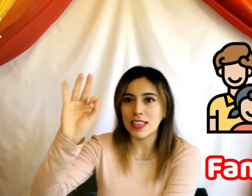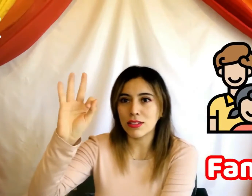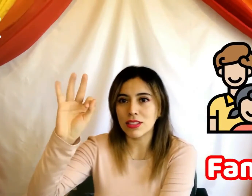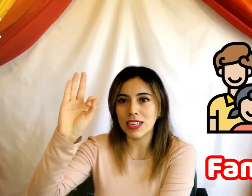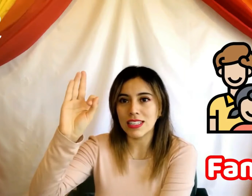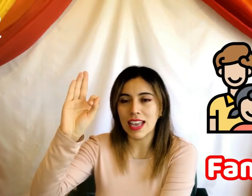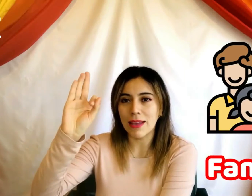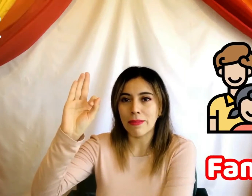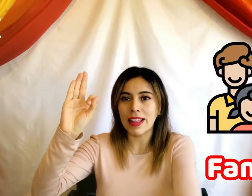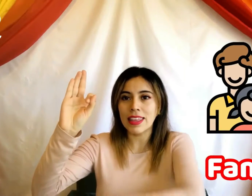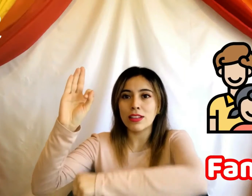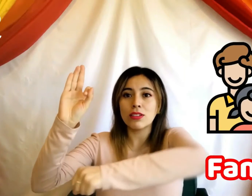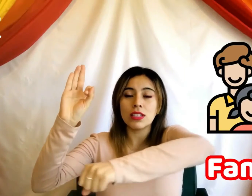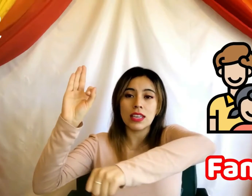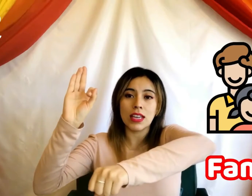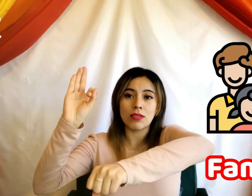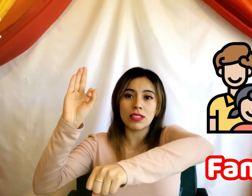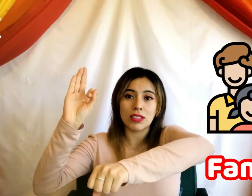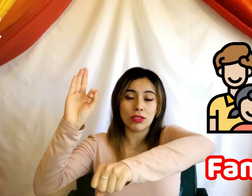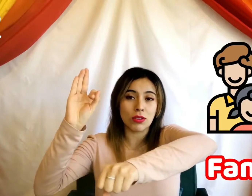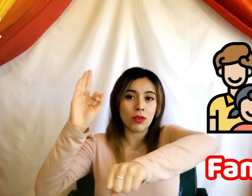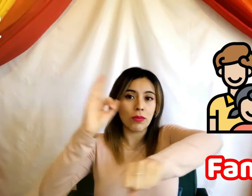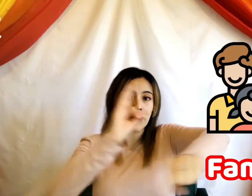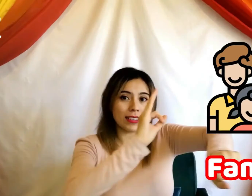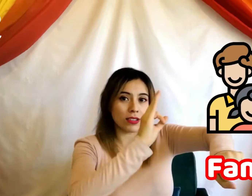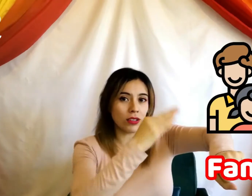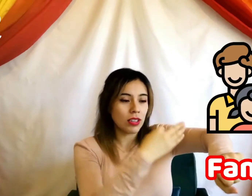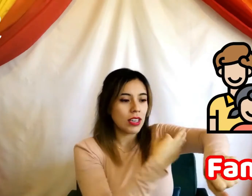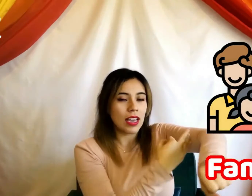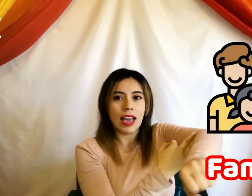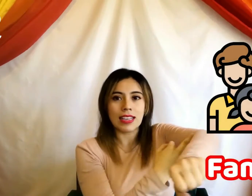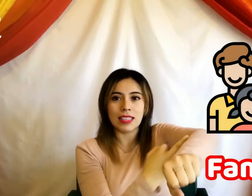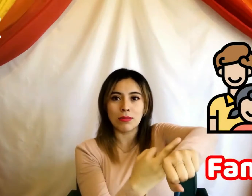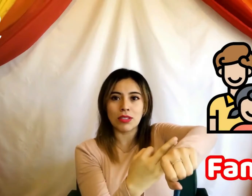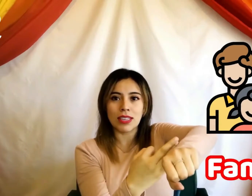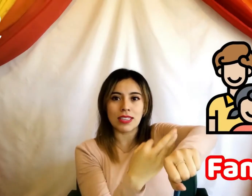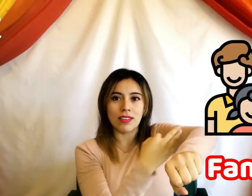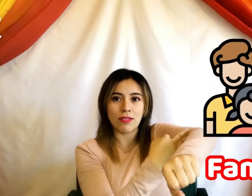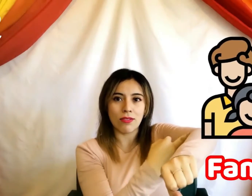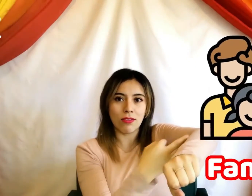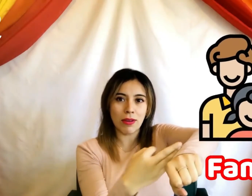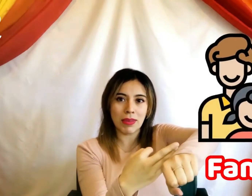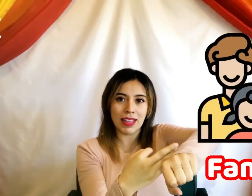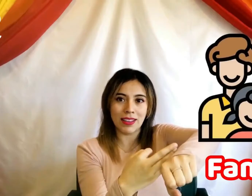tres paraditos. Y en nuestro otro brazo hacemos así, familia.